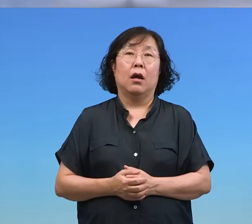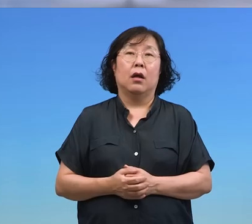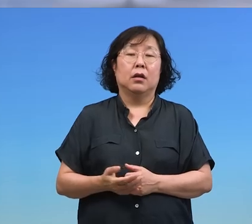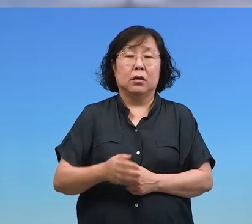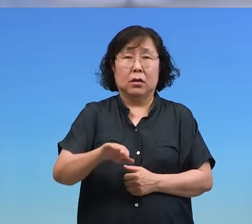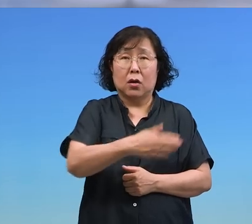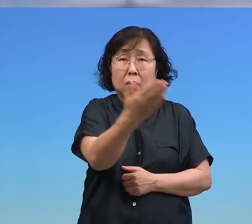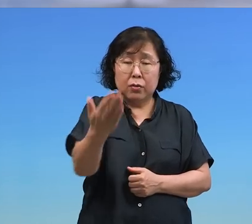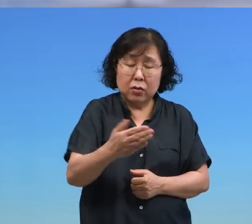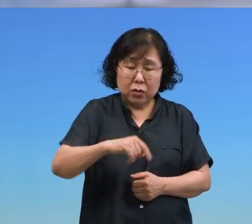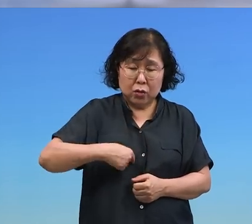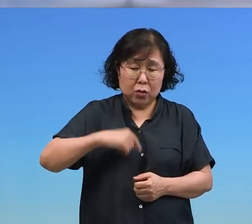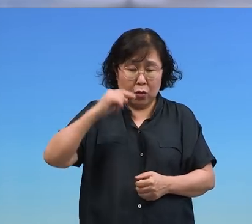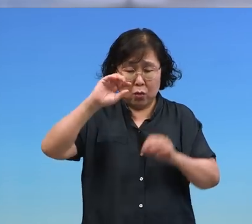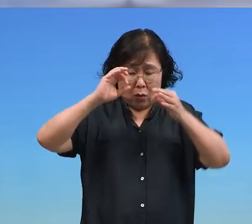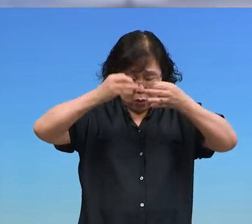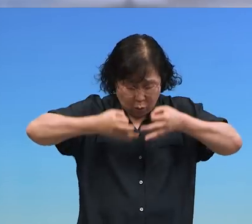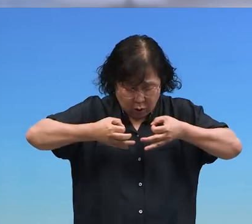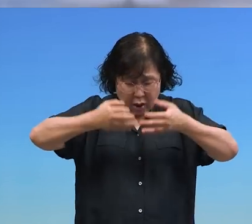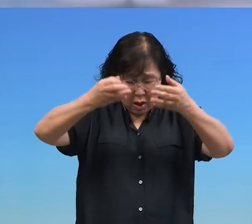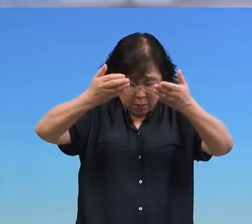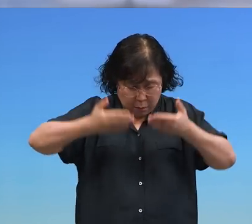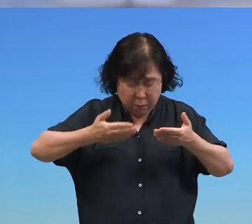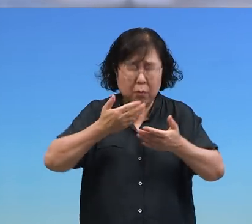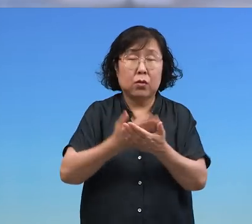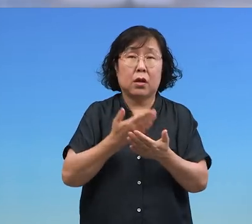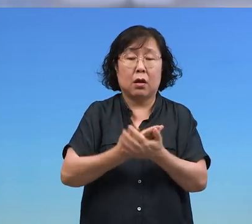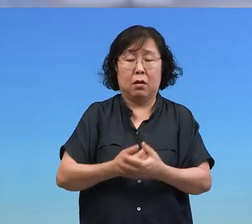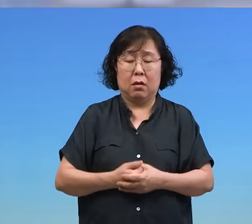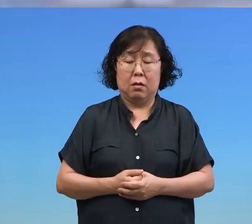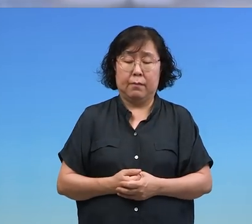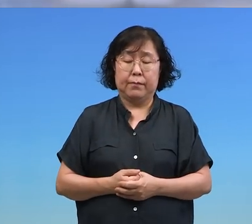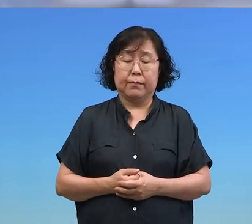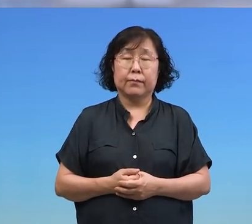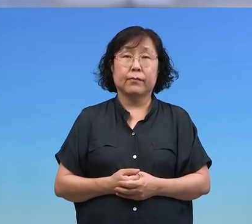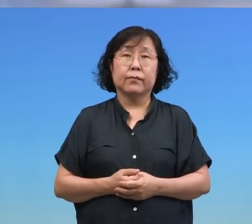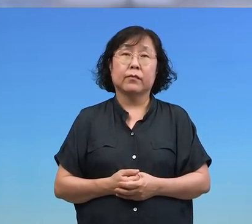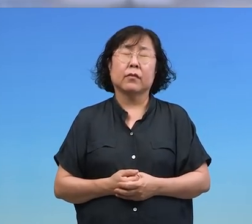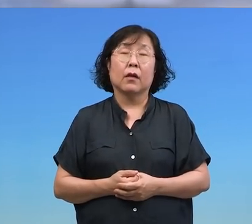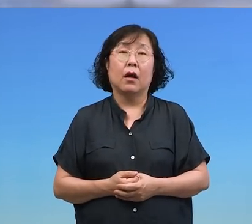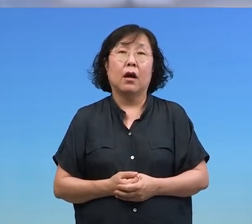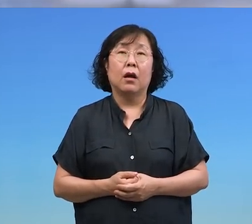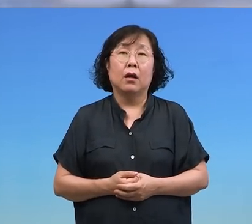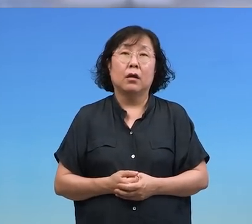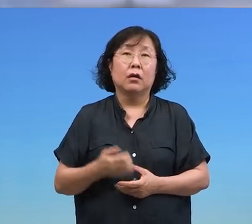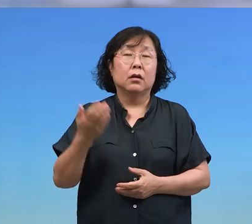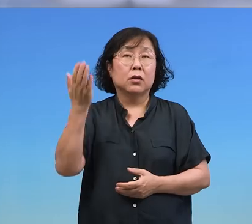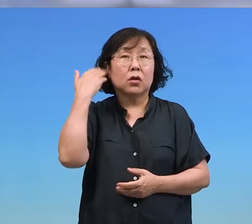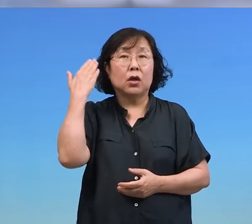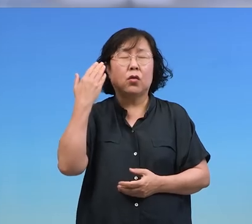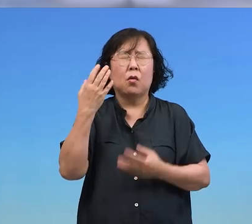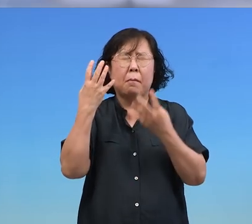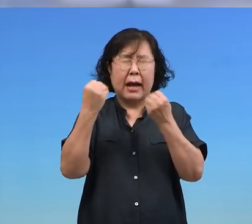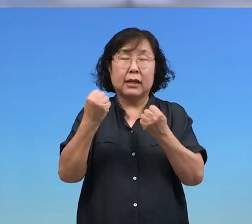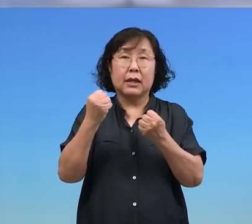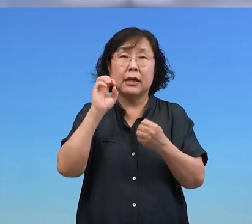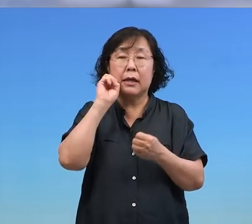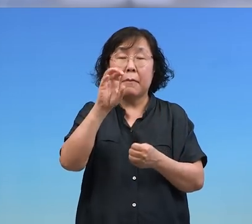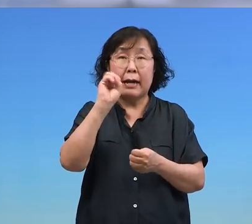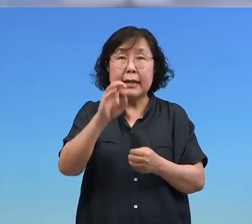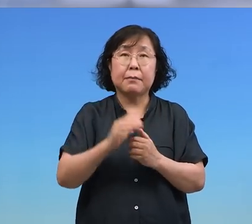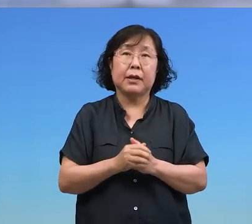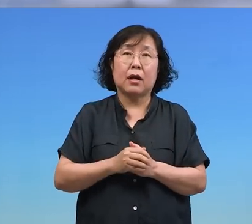돌아보십시오 전에도 제가 몇 번 말씀드린 것 같은데요